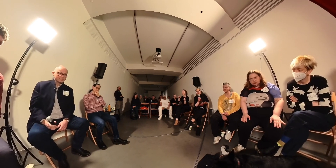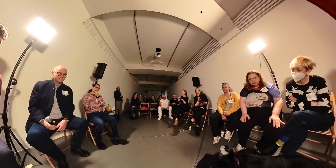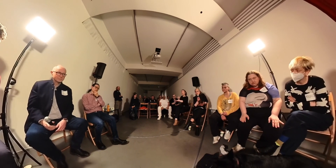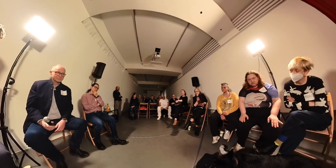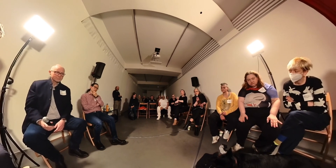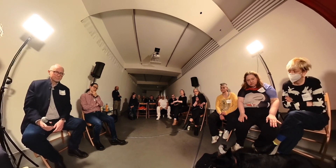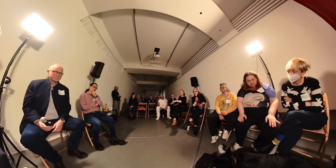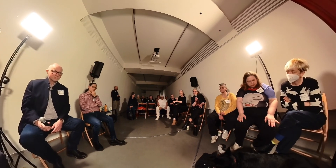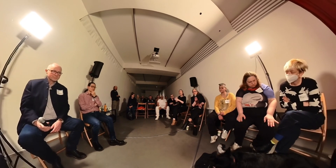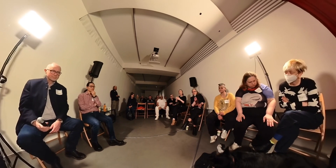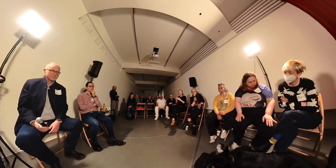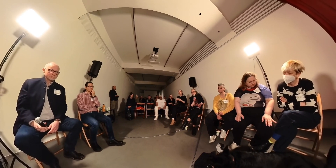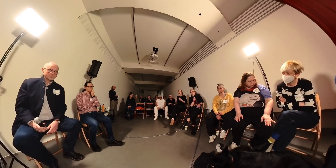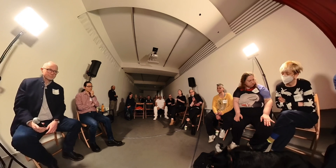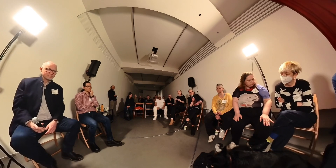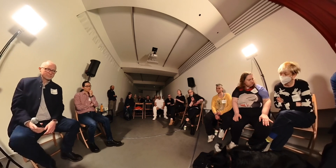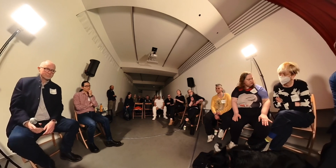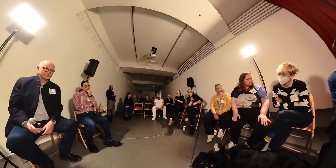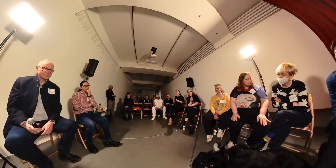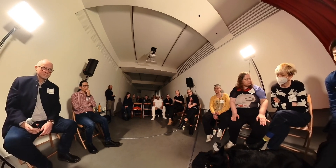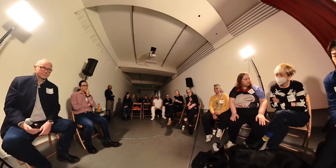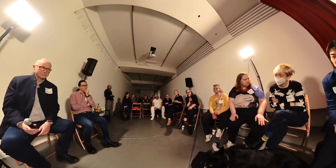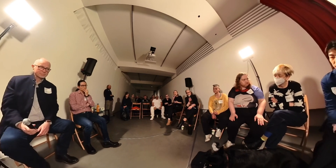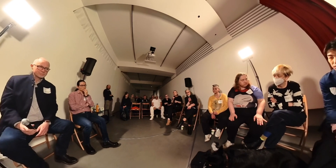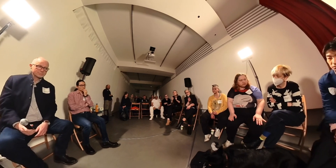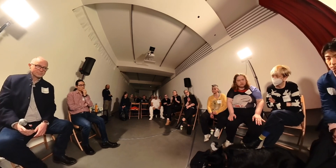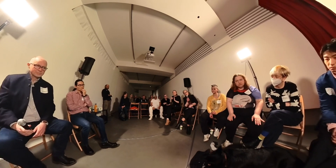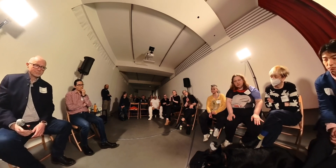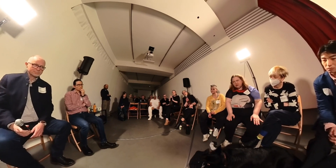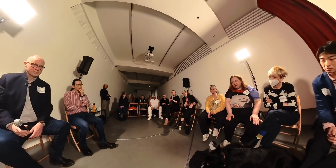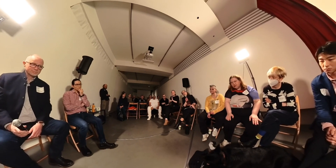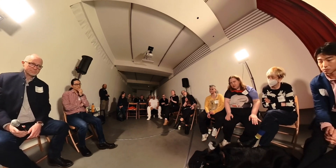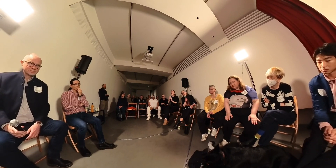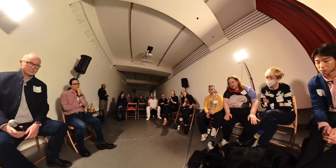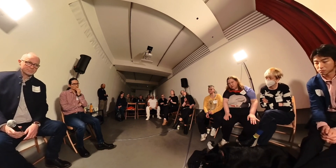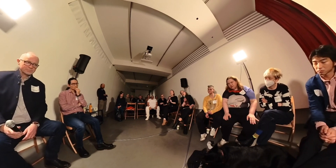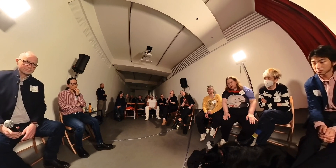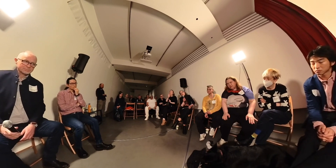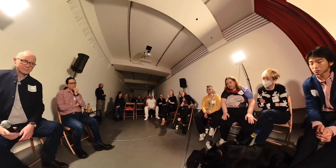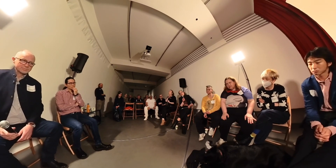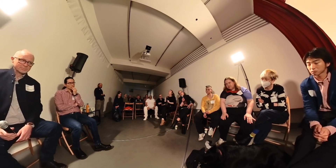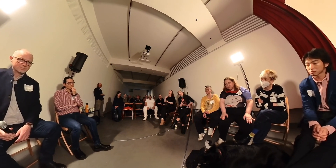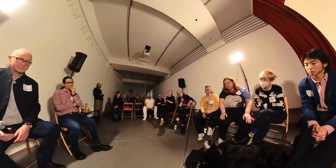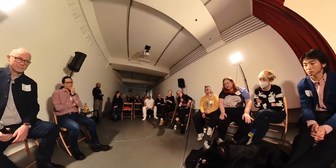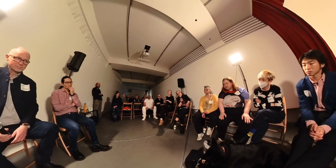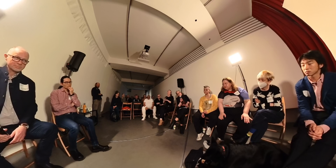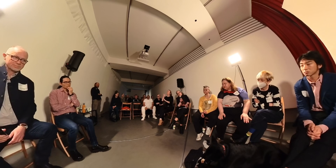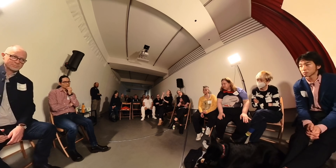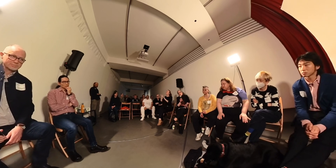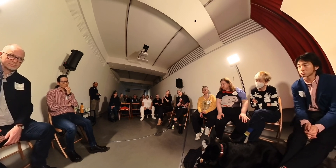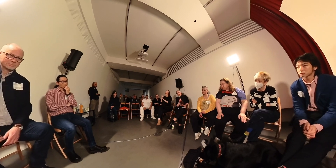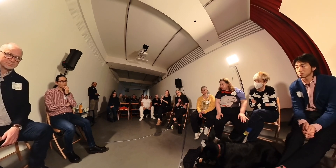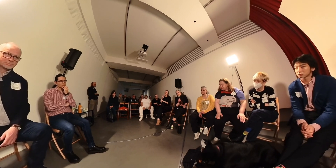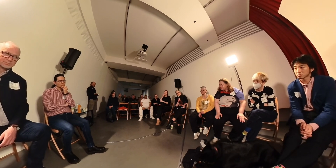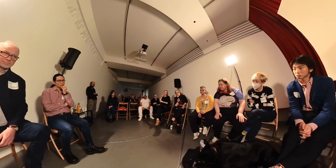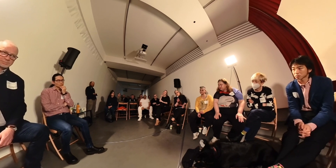přesně jakoby nabourávat i očekávatelné jako kontexty, které jsme zvyklí vídat tedy